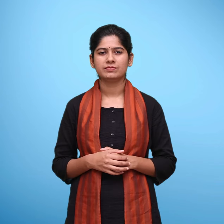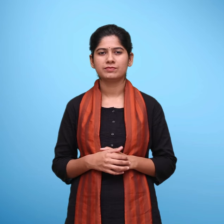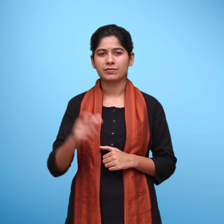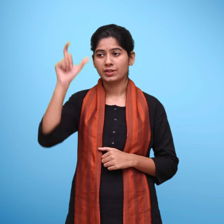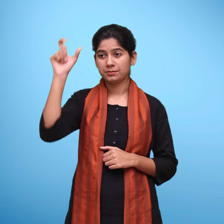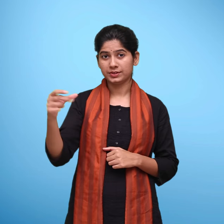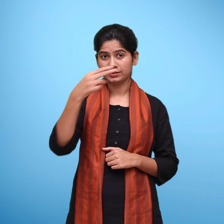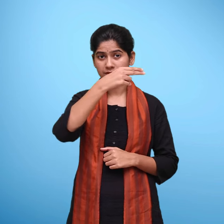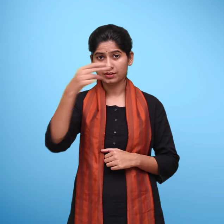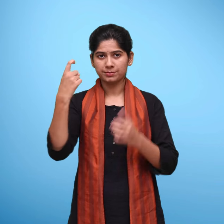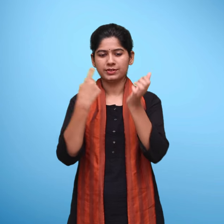रंजना अरोड़ा